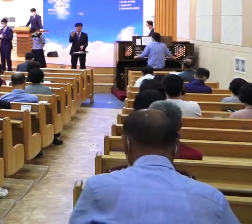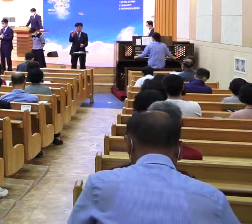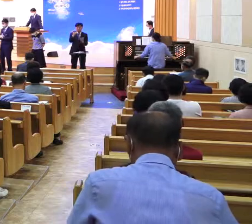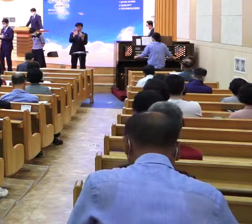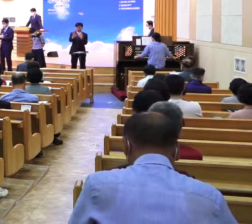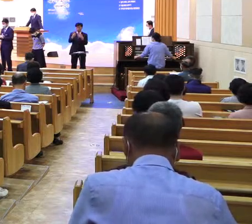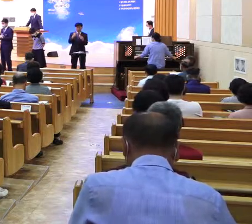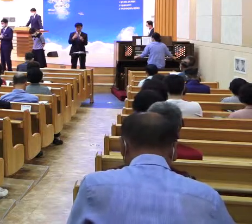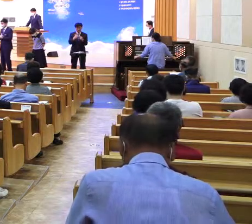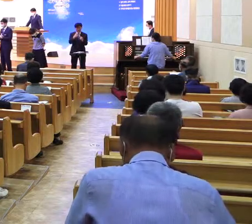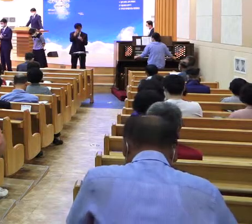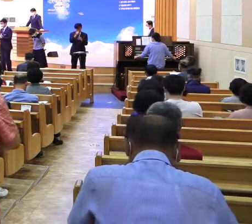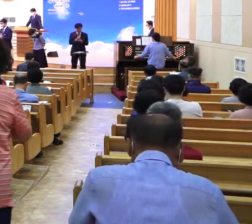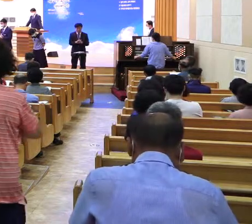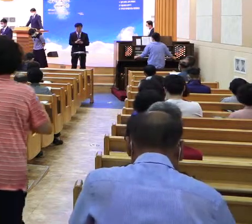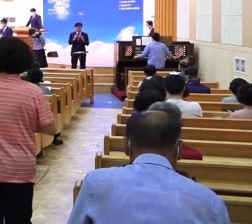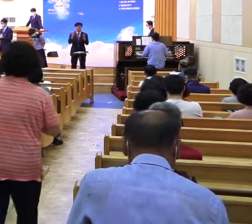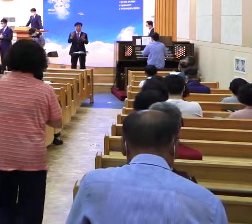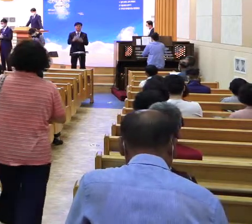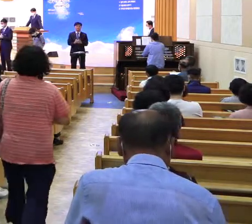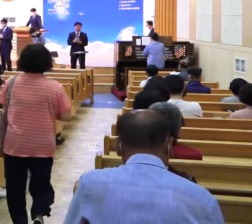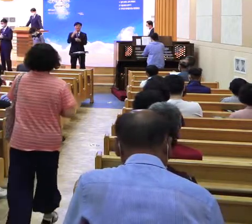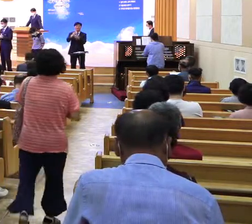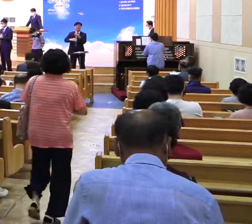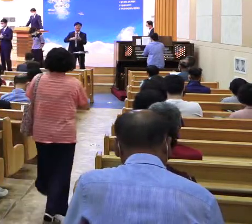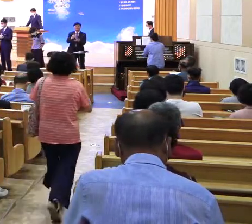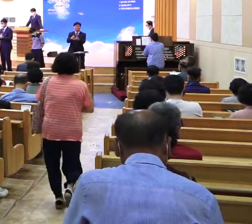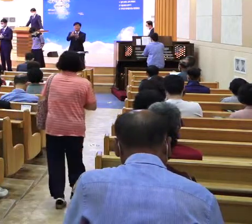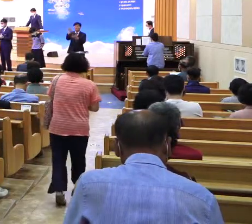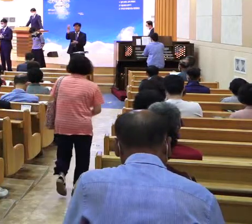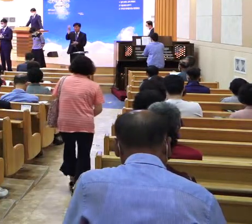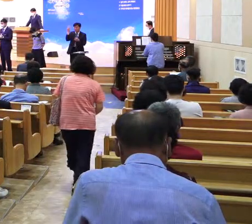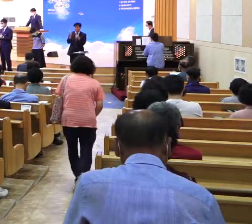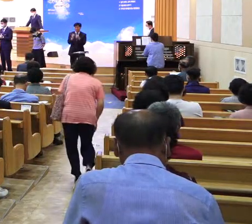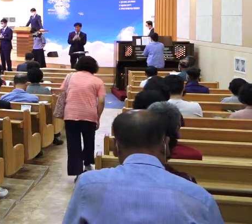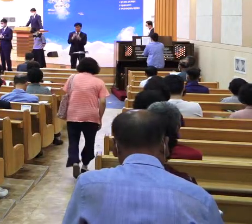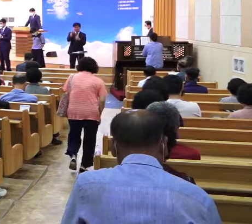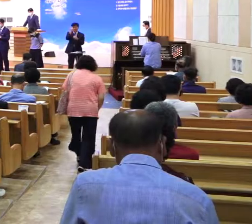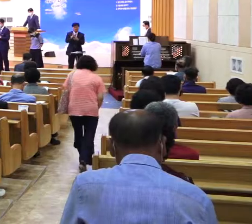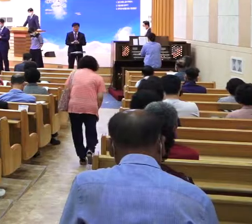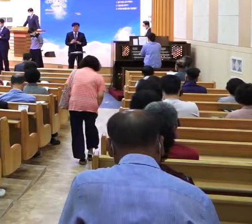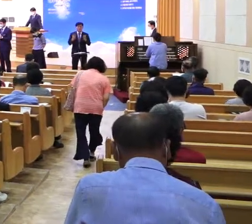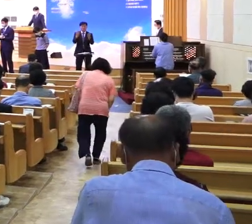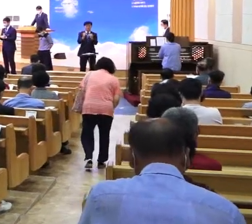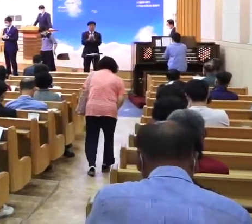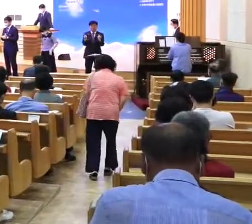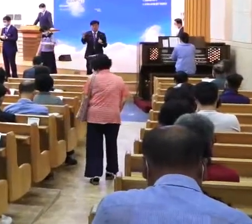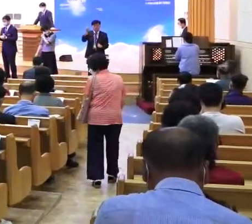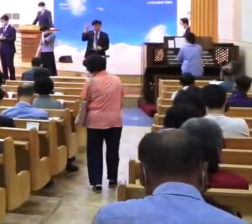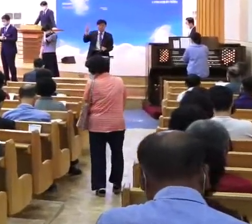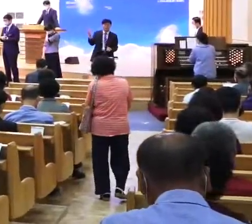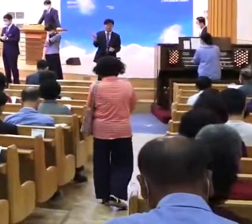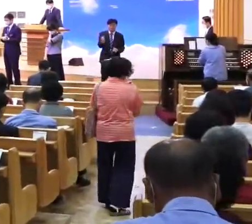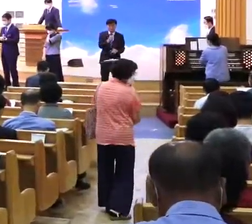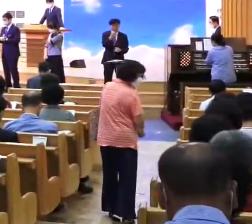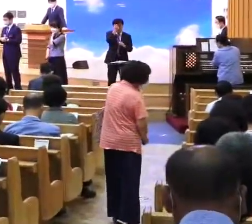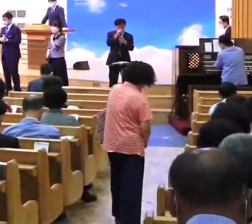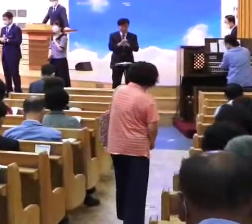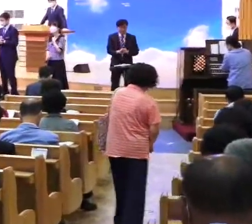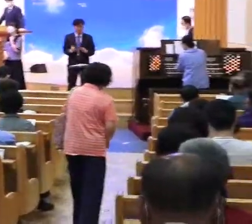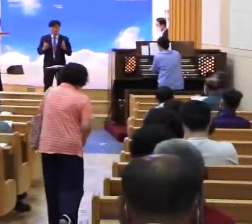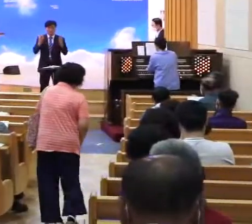드릴 은혜의 예배입니다. 하나님은 영이시니 예배하는 자가 영과 진리로 예배할지니라.